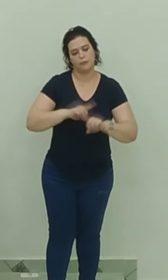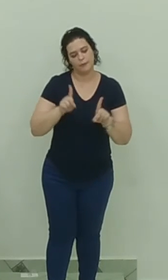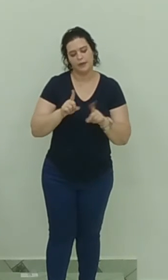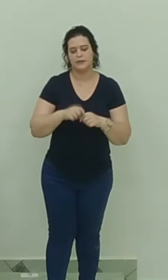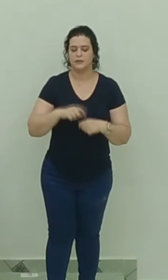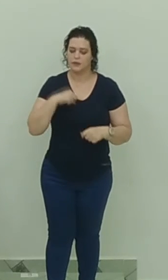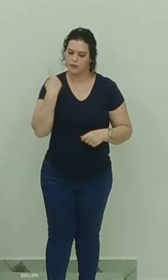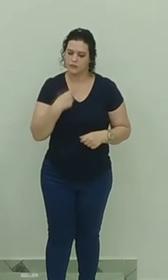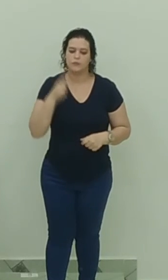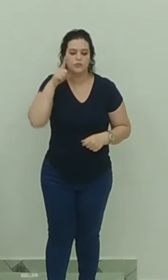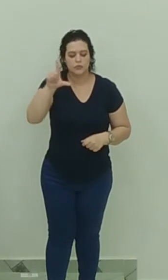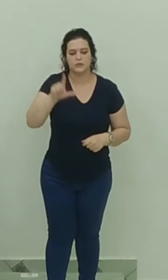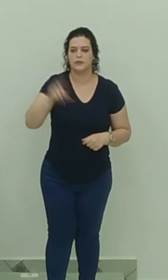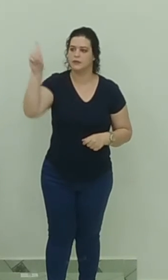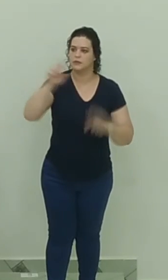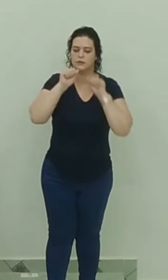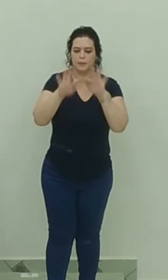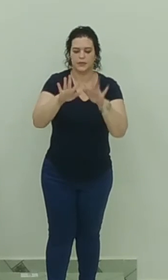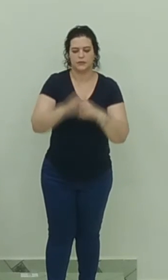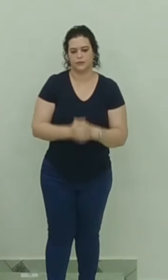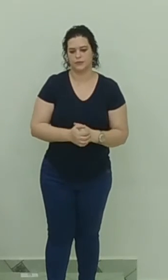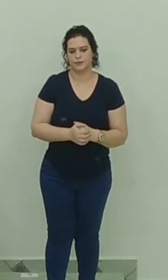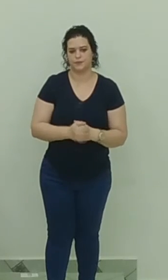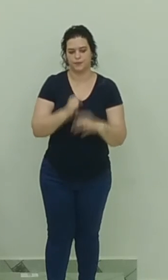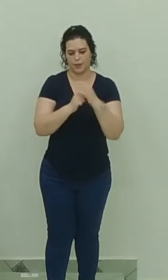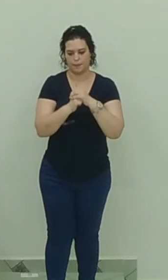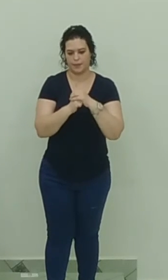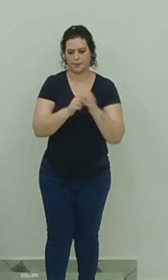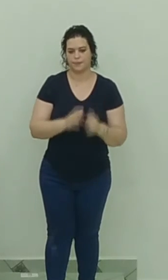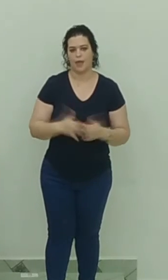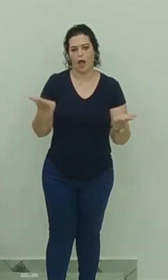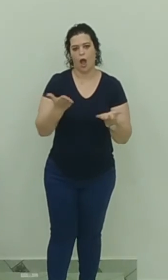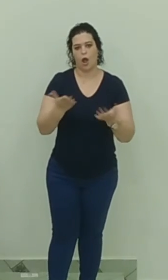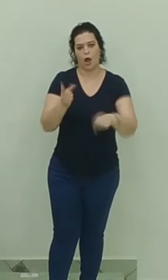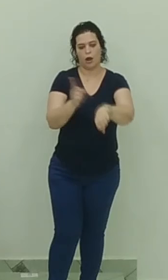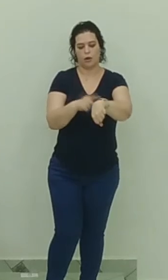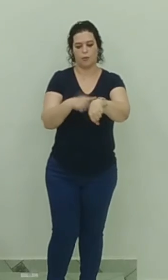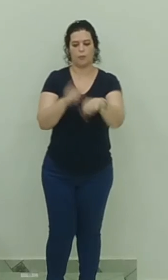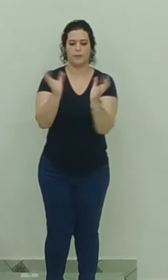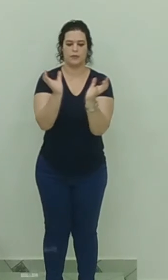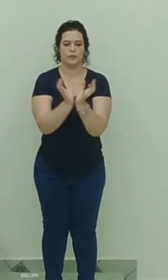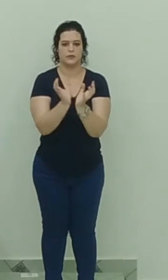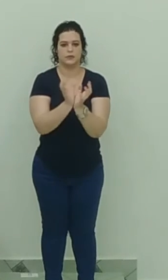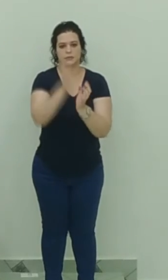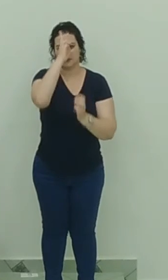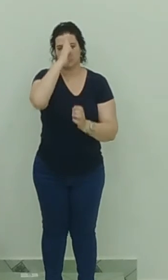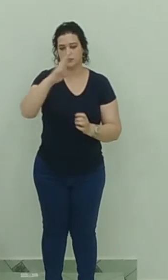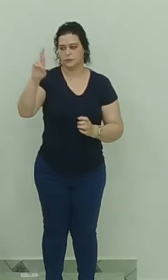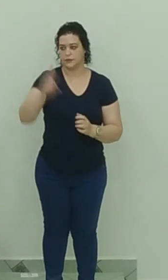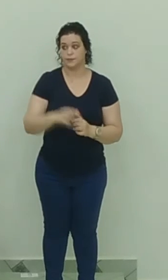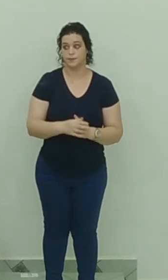abençoe. Amém? Passemos para a ceia do Senhor. Acompanhe por gentileza